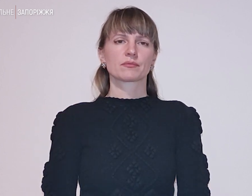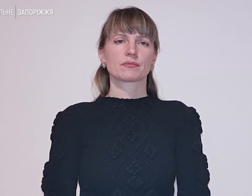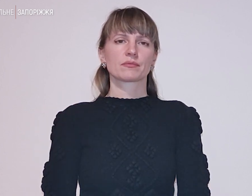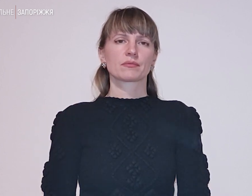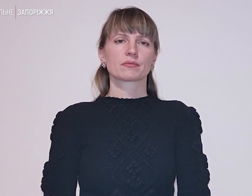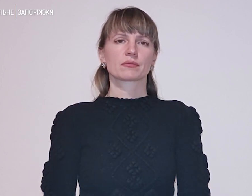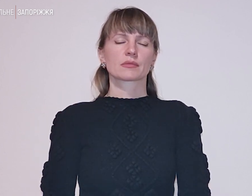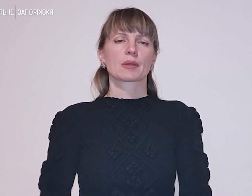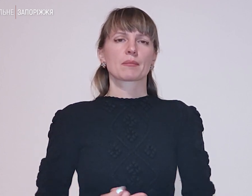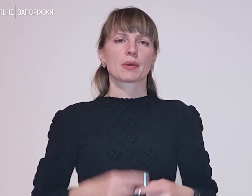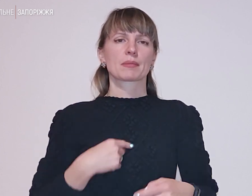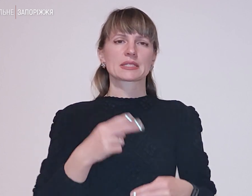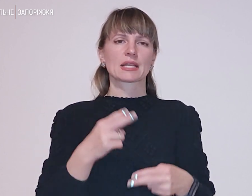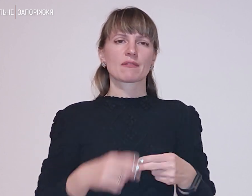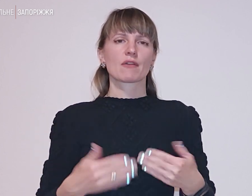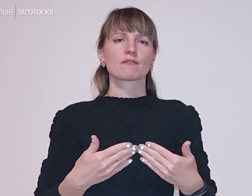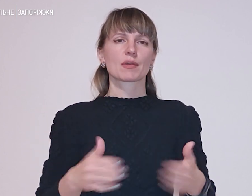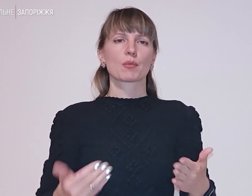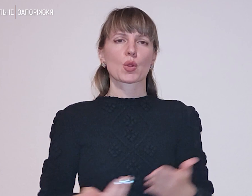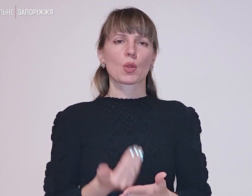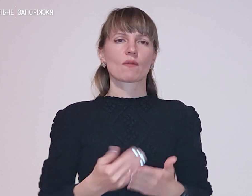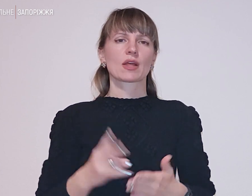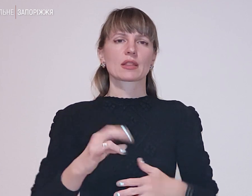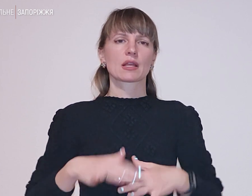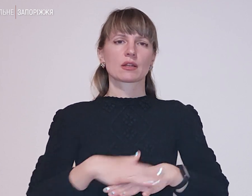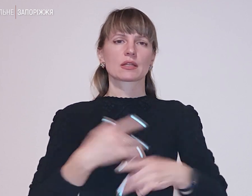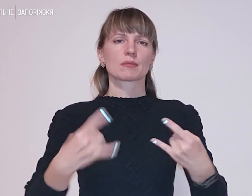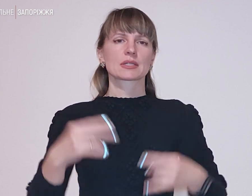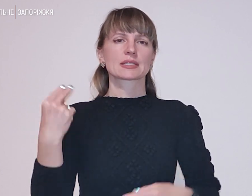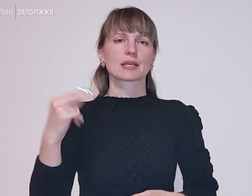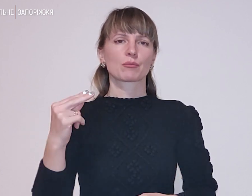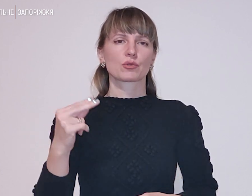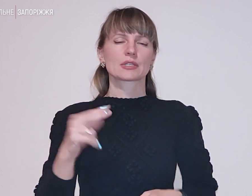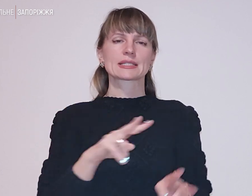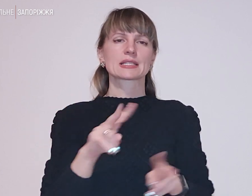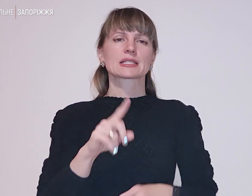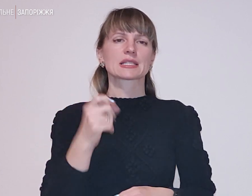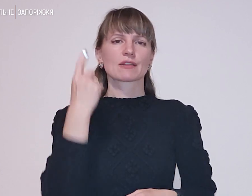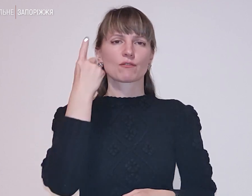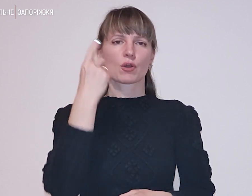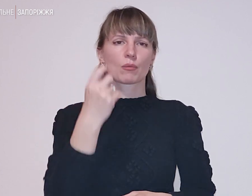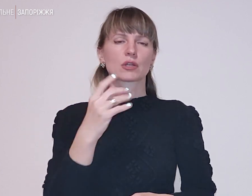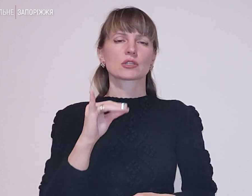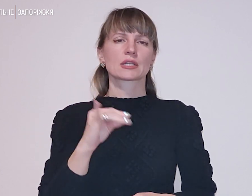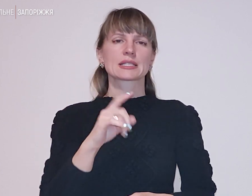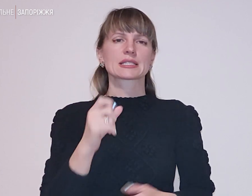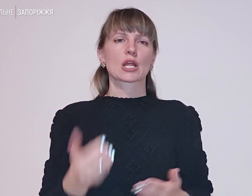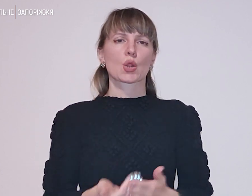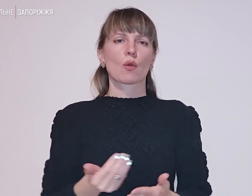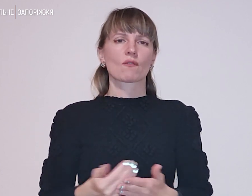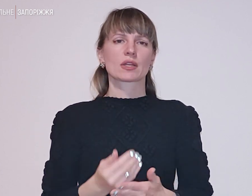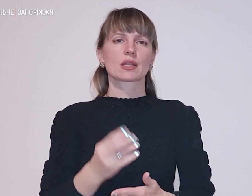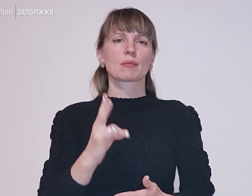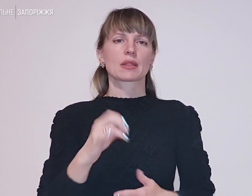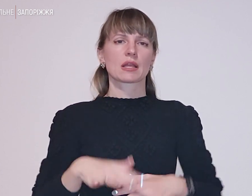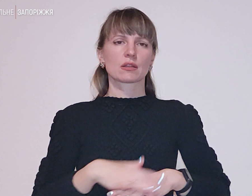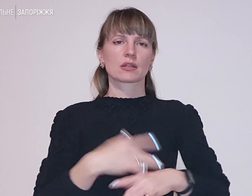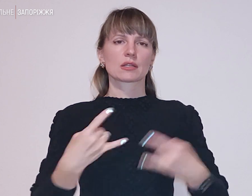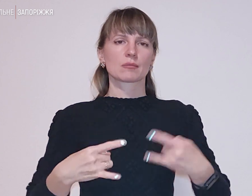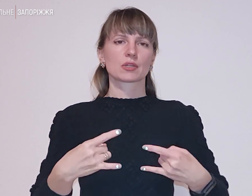Тож на цьому ми завершимо випуск новин на Суспільному Запоріжжя. Стежте за інформацією та за новинами на Суспільному мовнику,